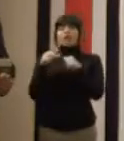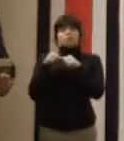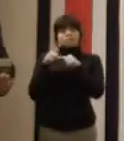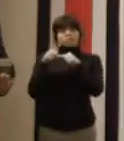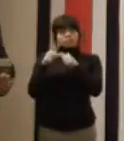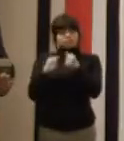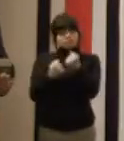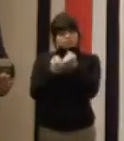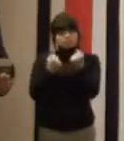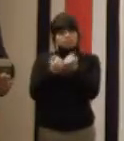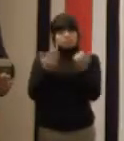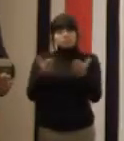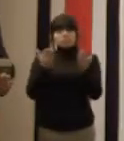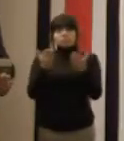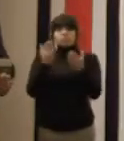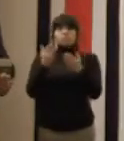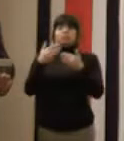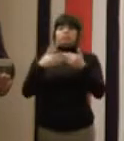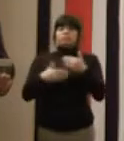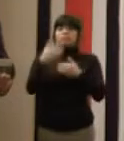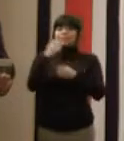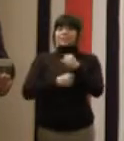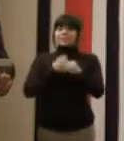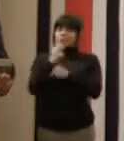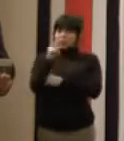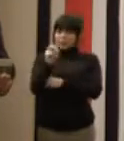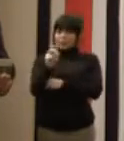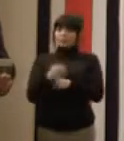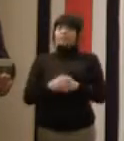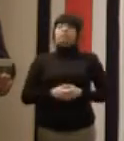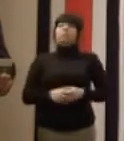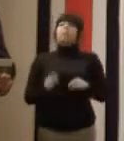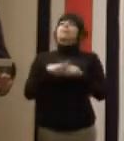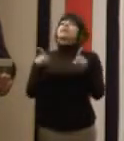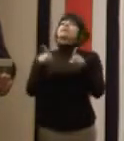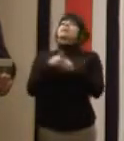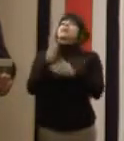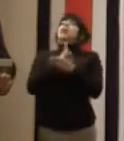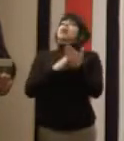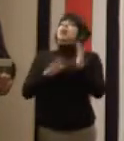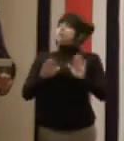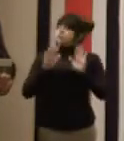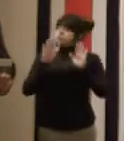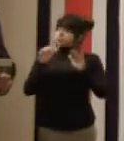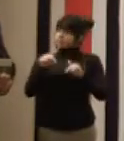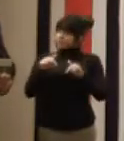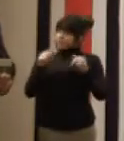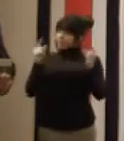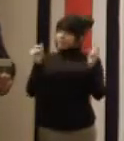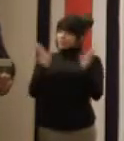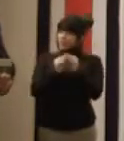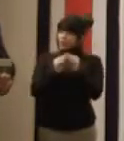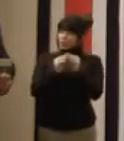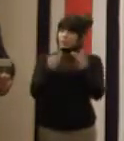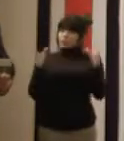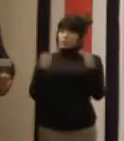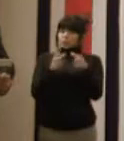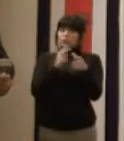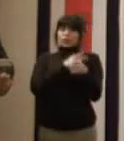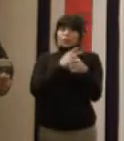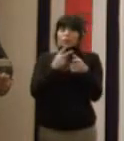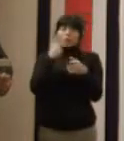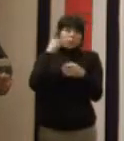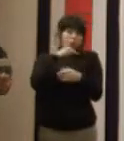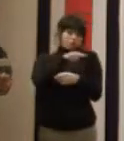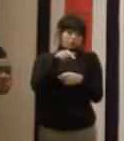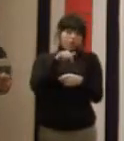continúan potenciándose a lo largo del siglo XX. Pero también hay algo extraordinario en este encuentro de voluntades, porque eso es lo